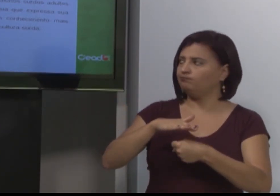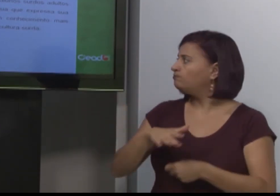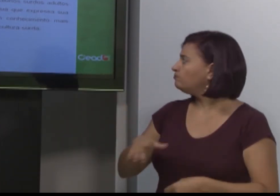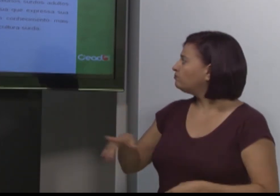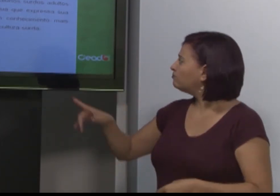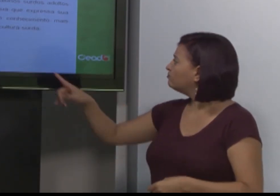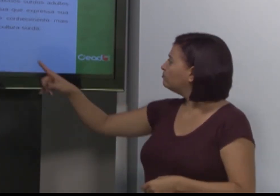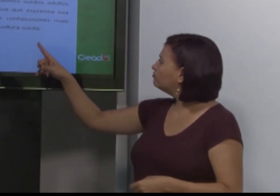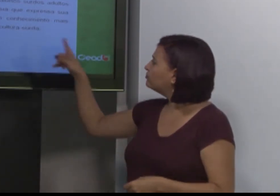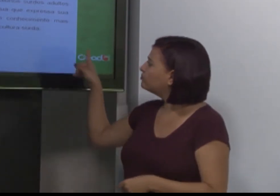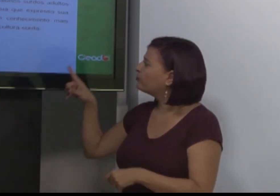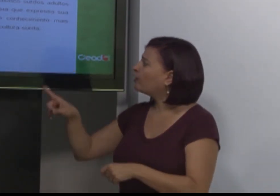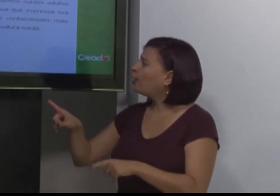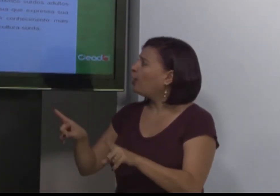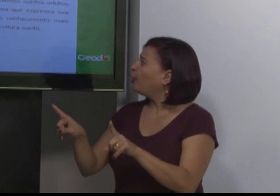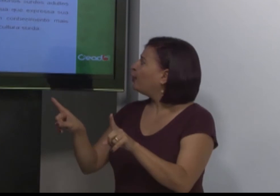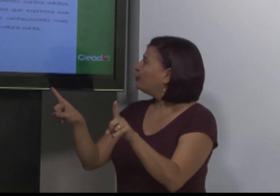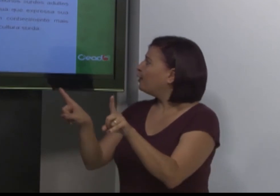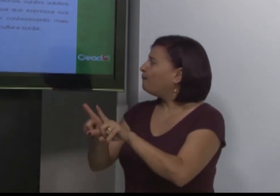E como aprofundar nesse conhecimento?